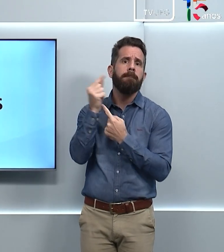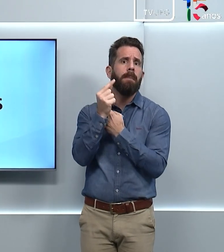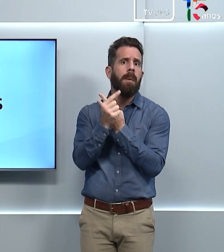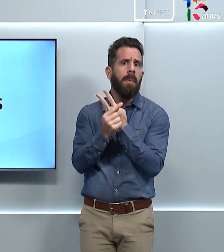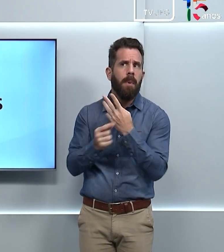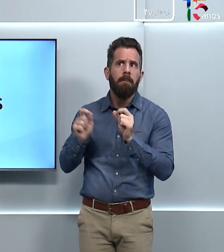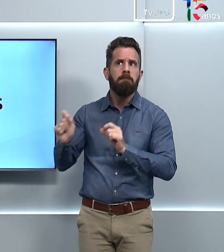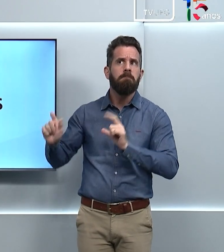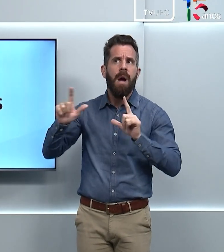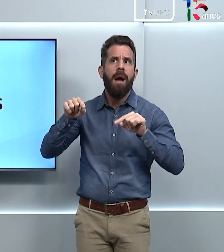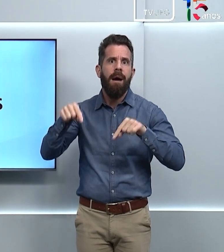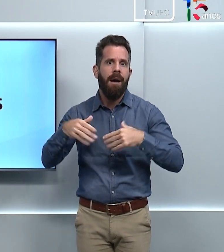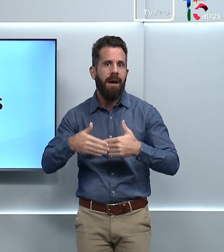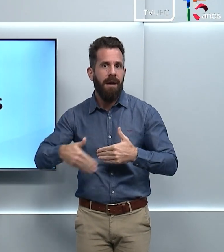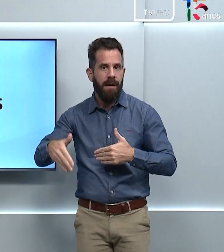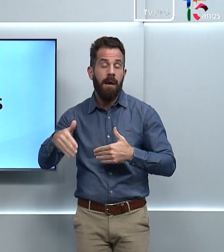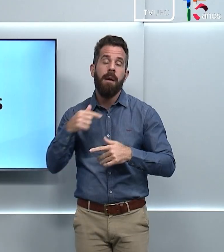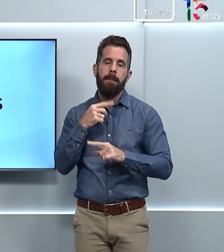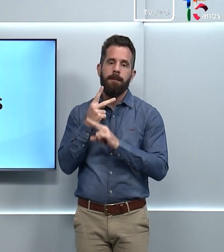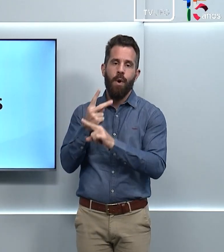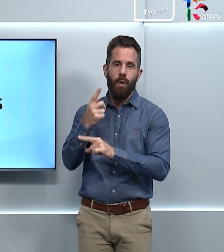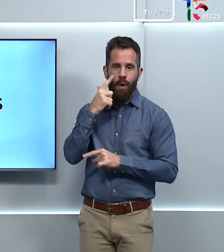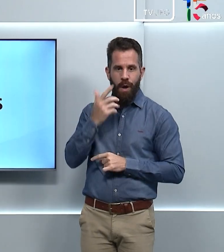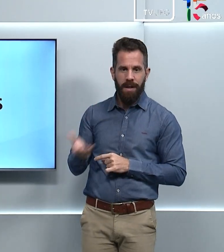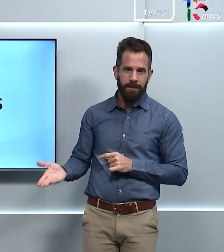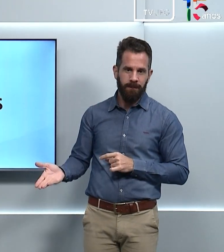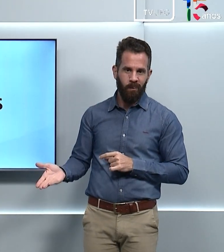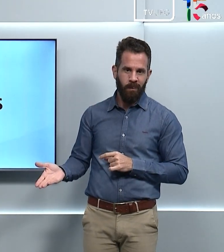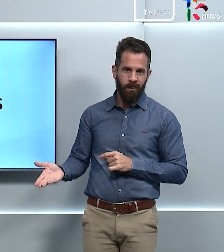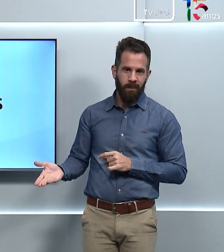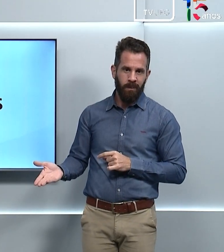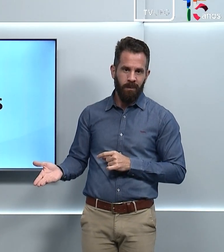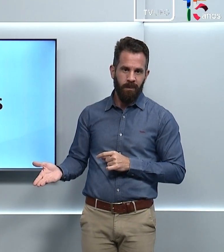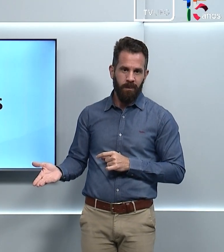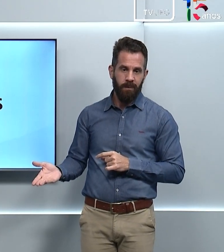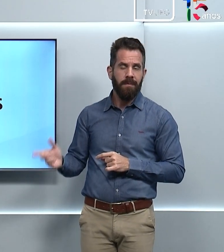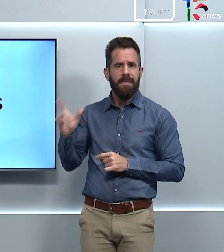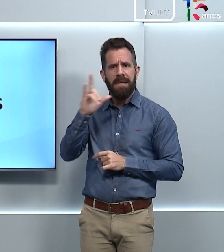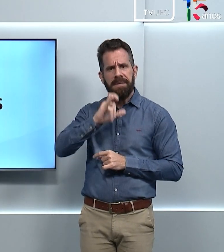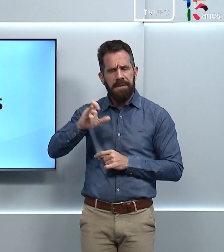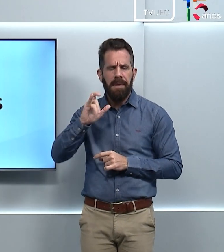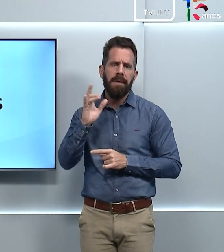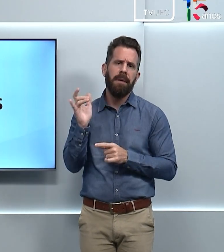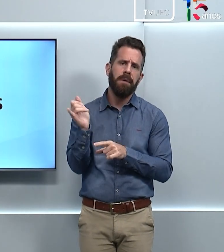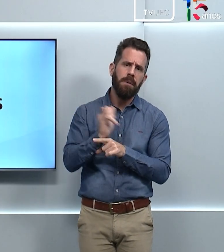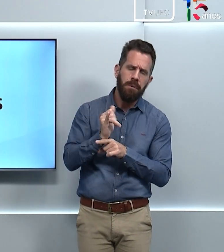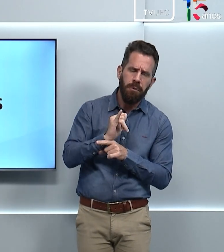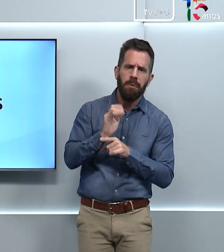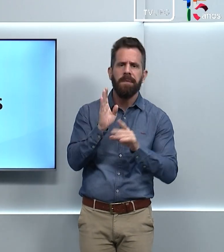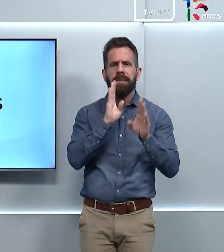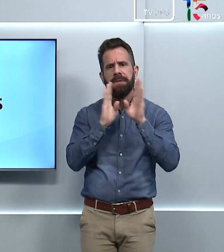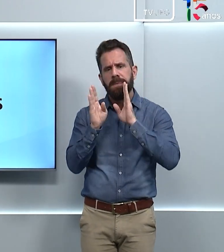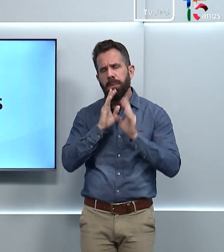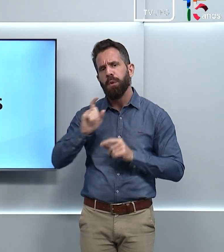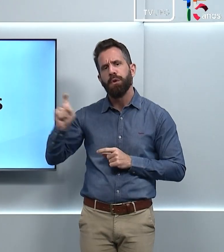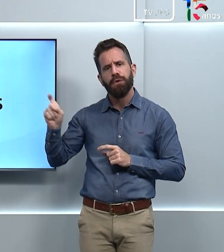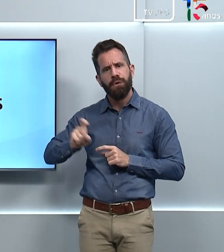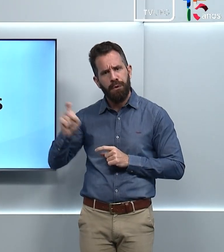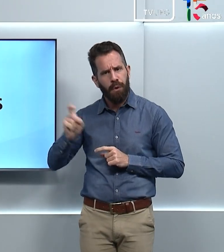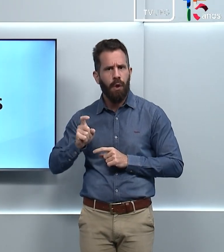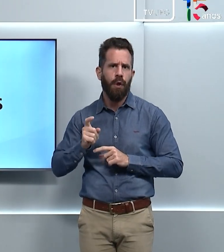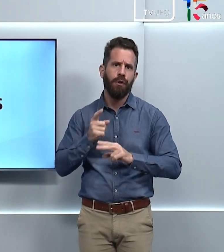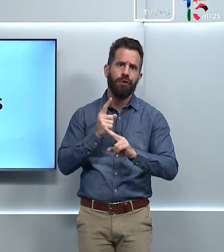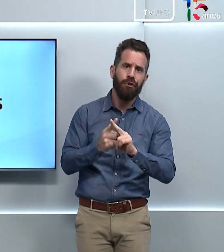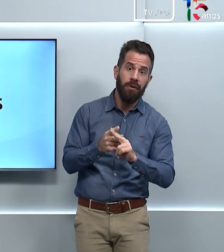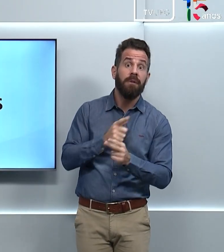programação. Procura por TV UFG no Instagram, no YouTube, no Facebook, no TikTok. E lá você já pode seguir